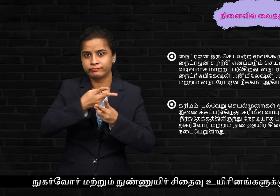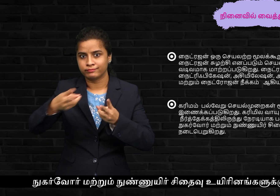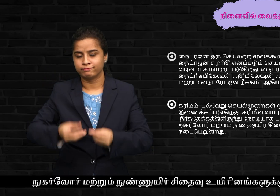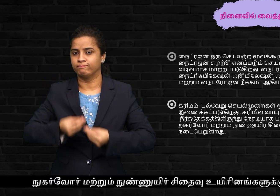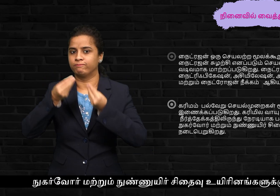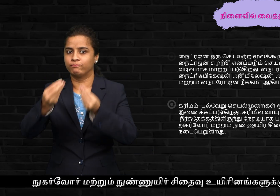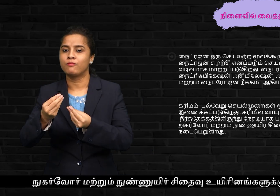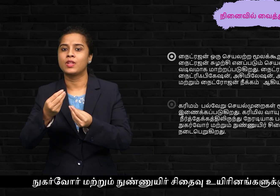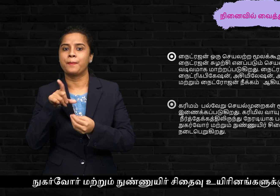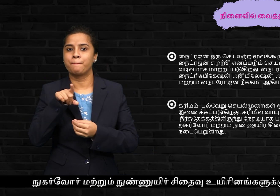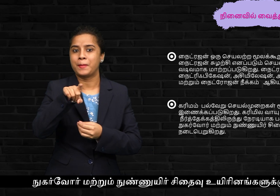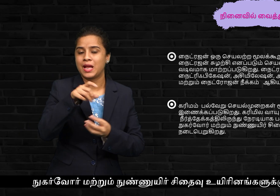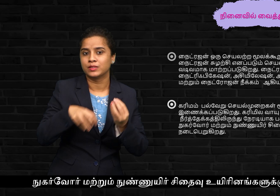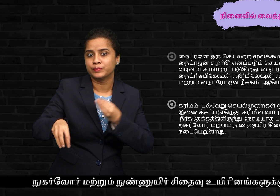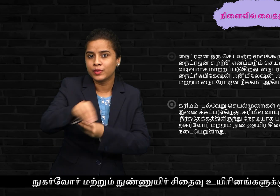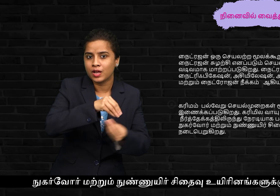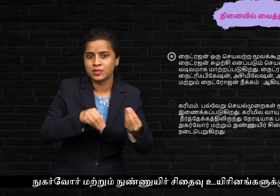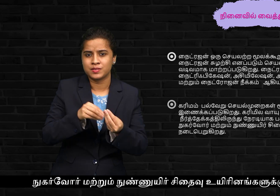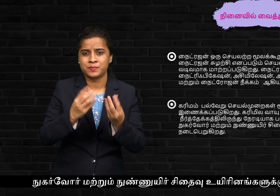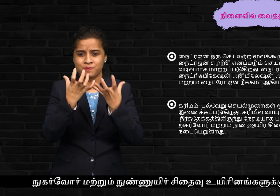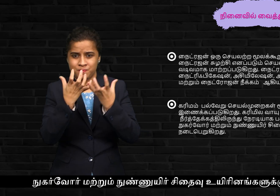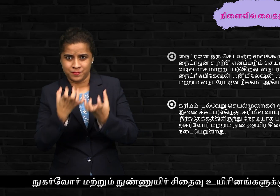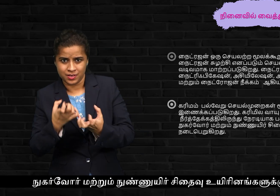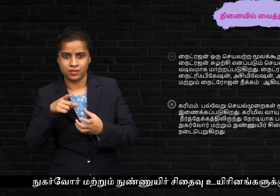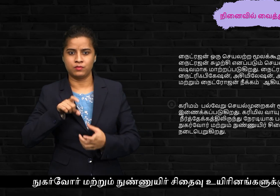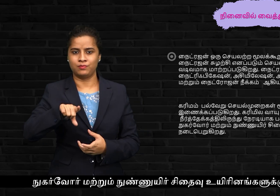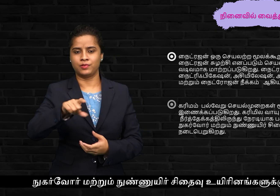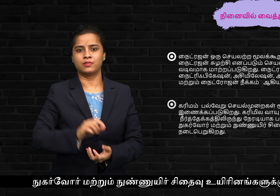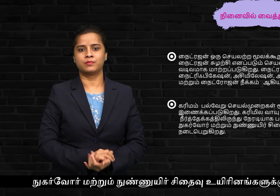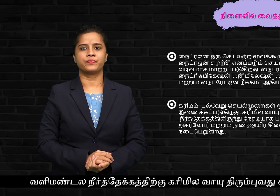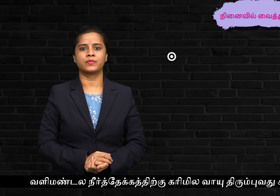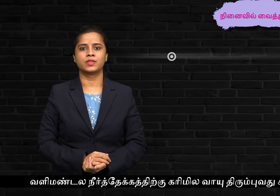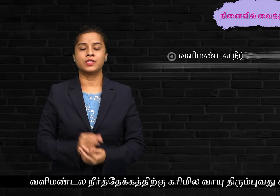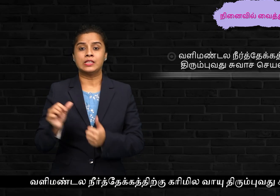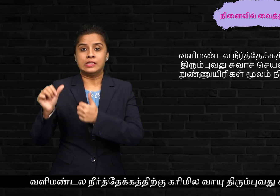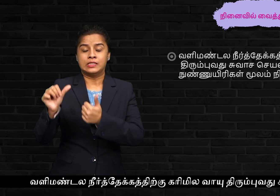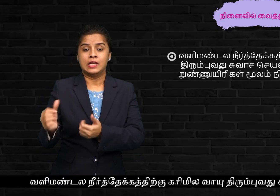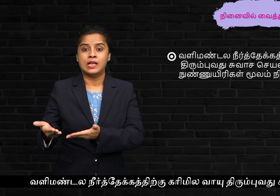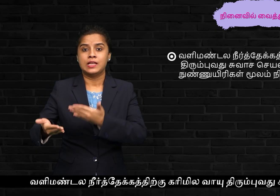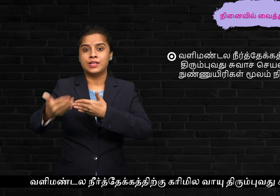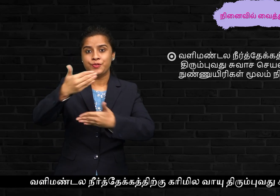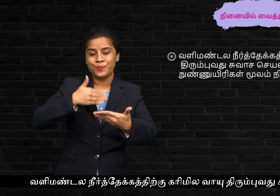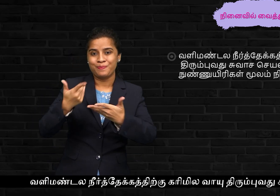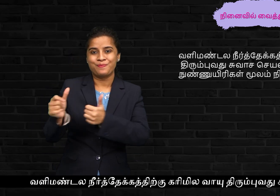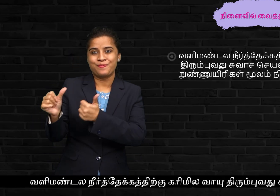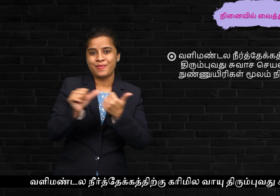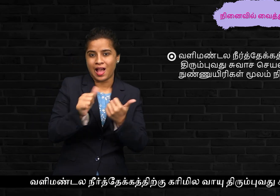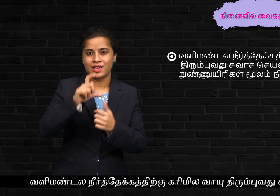நுகர்வோர் மற்றும் நுண்ணுயிர் சிதைவு உயிரினங்களுக்கு நடைபெறுகிறது. வளிமண்டல நீர்த்தேக்கத்திற்கு கரிமல